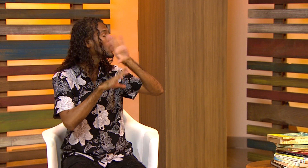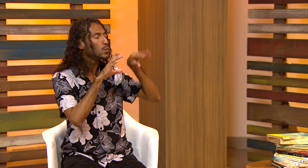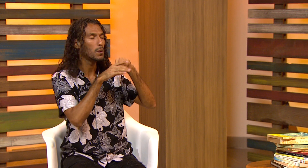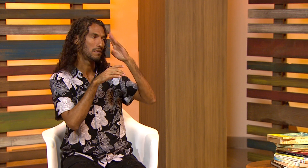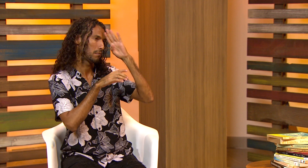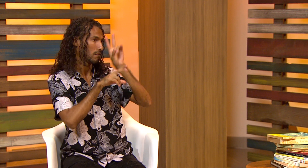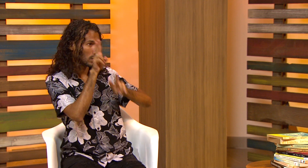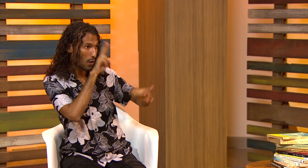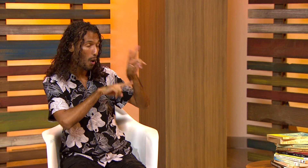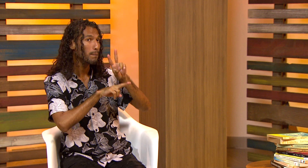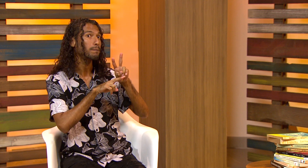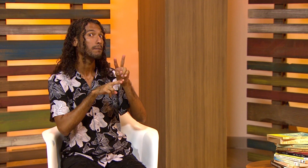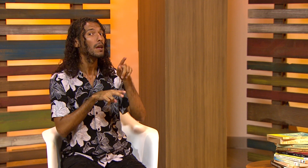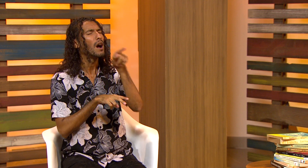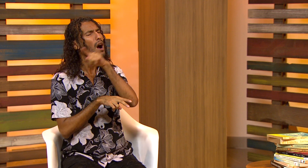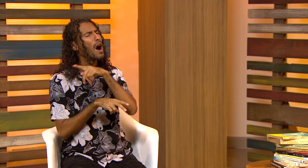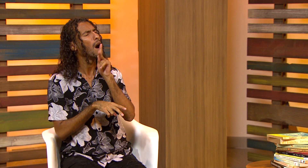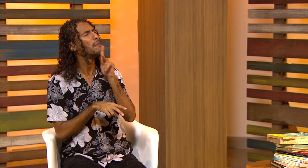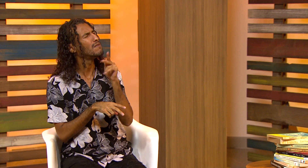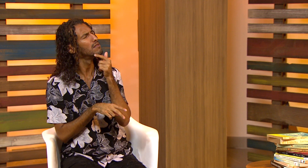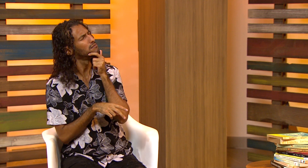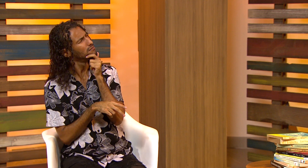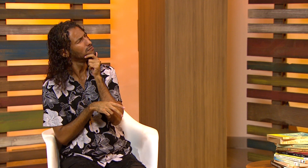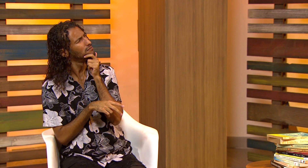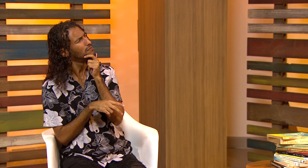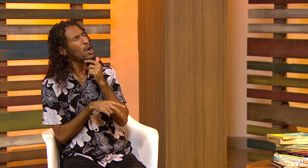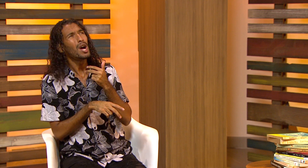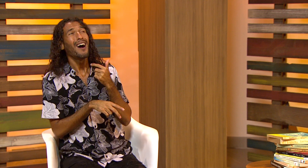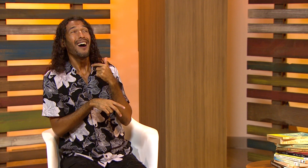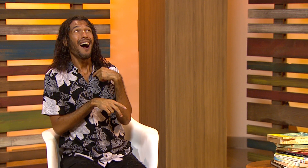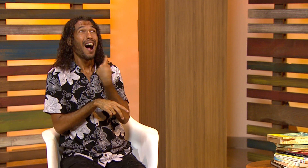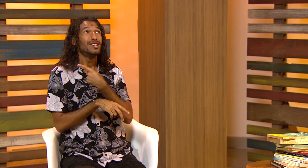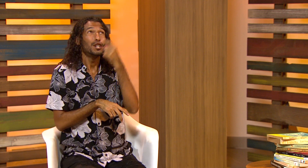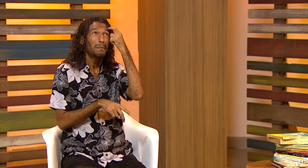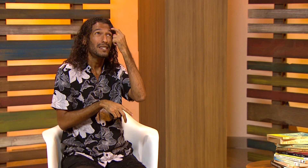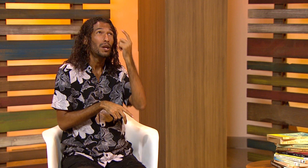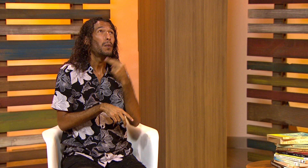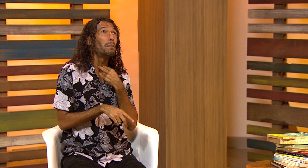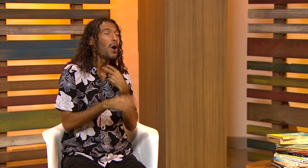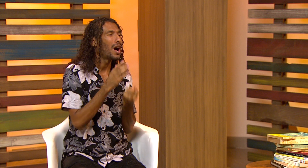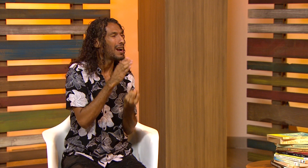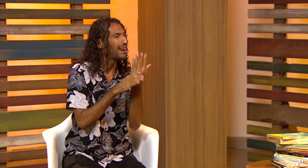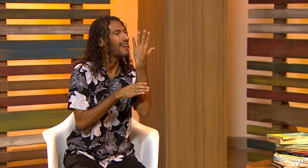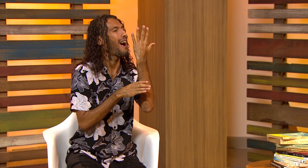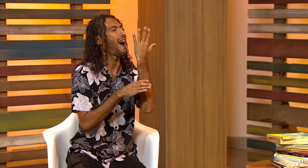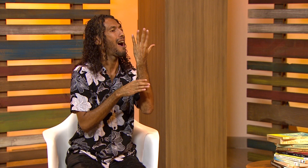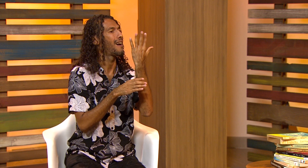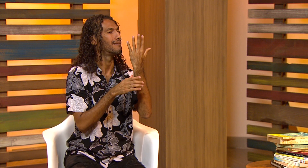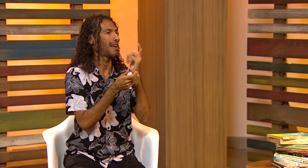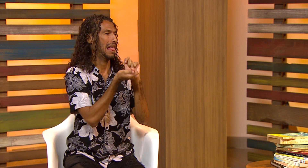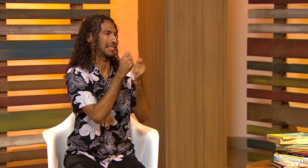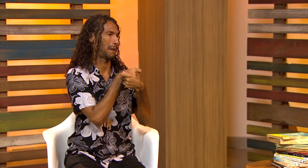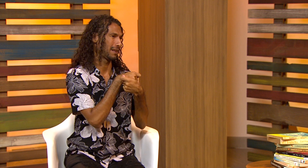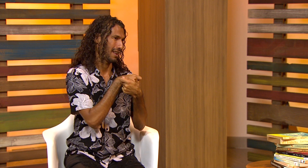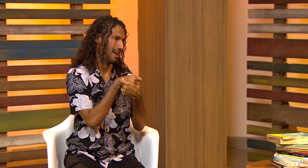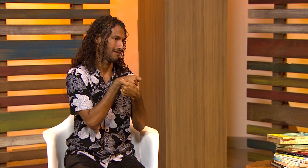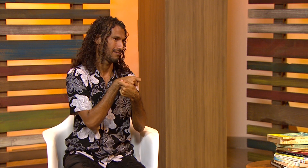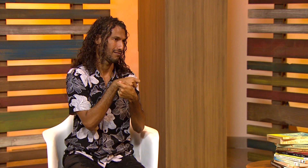decreto e a lei, esse material ele precisa ser entregue antes, devido a essa visibilidade que é necessária. Mas, assim, como que a gente ia criar